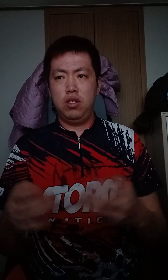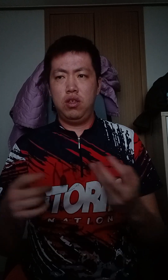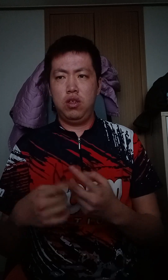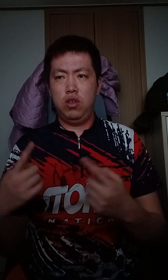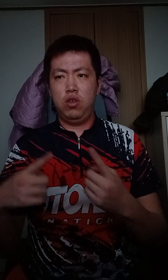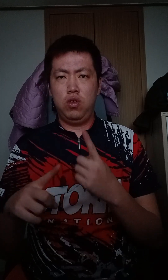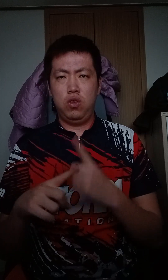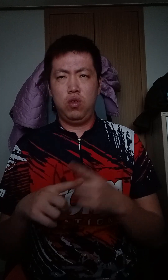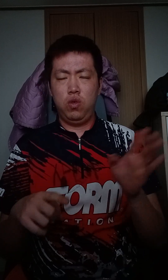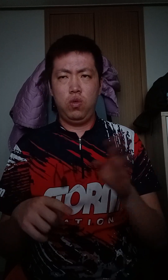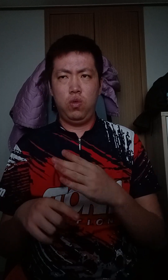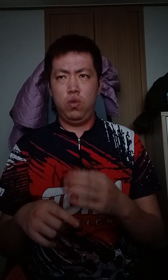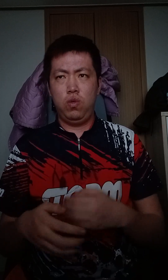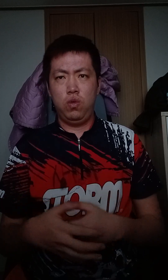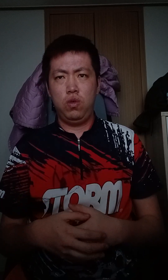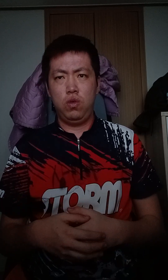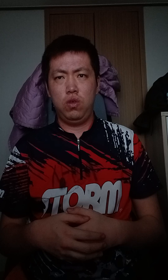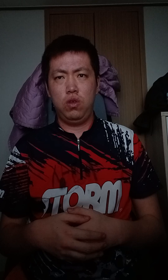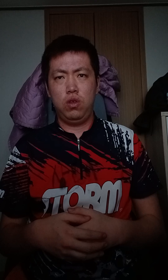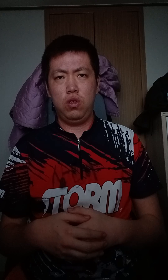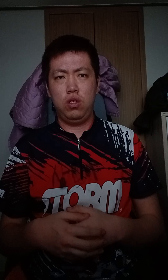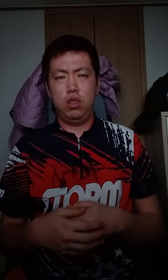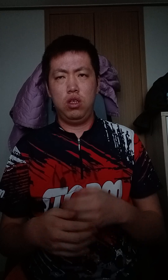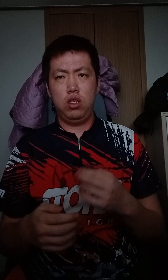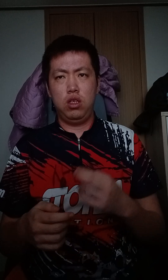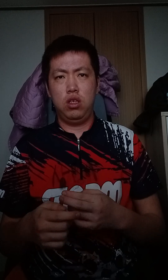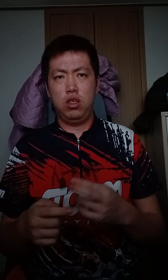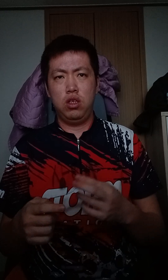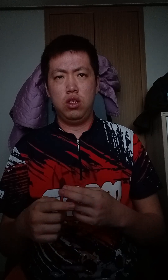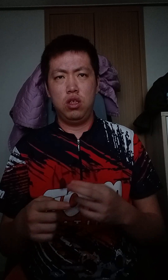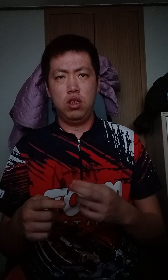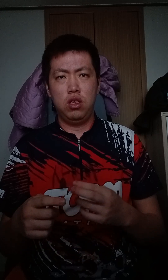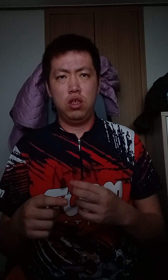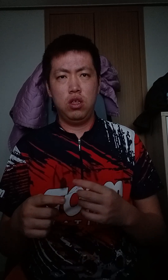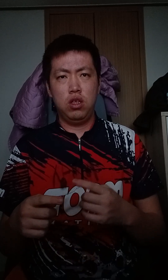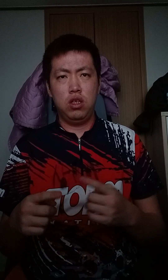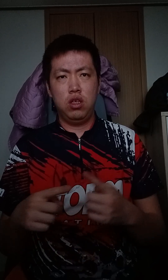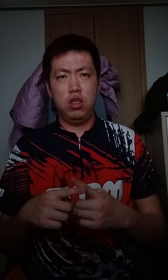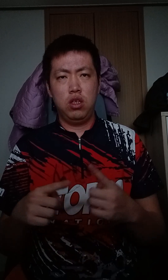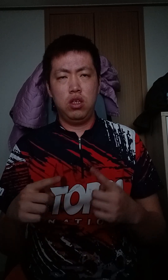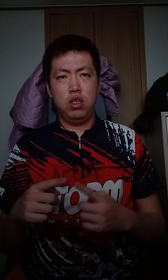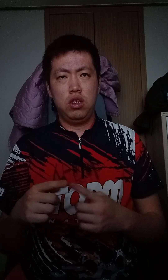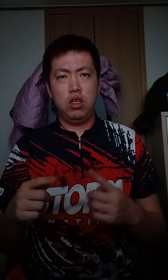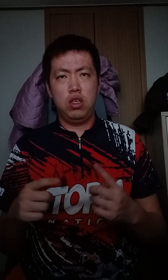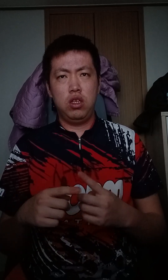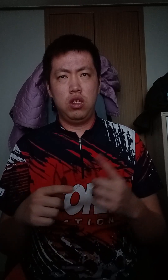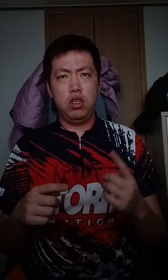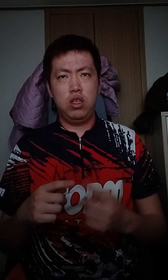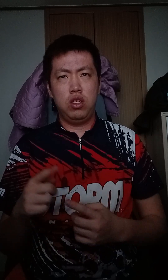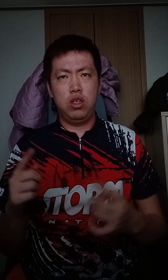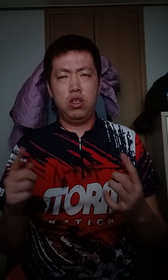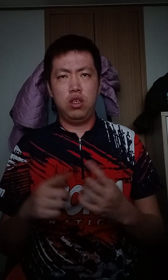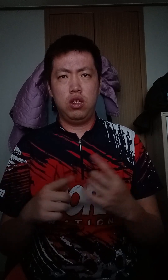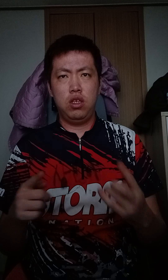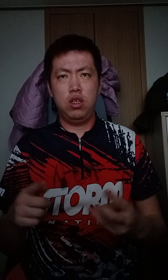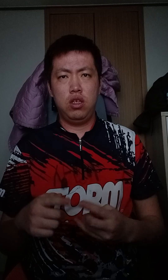거의 없다고 합니다. 그런데 그마저도 저렇게 타이어가 터져 있으면 외출이 아예 불가능하다고 설명했는데요.